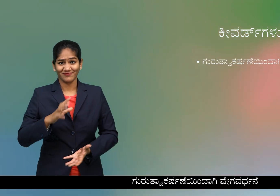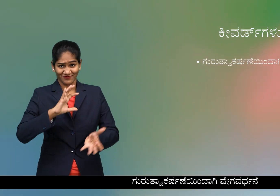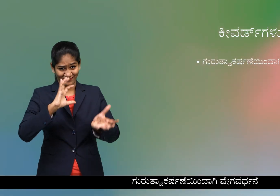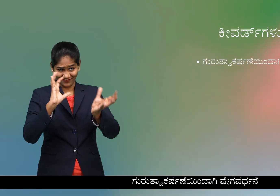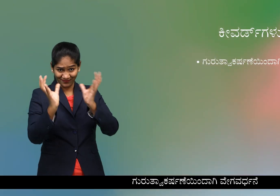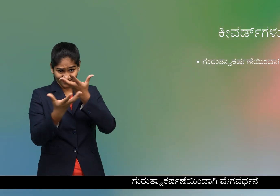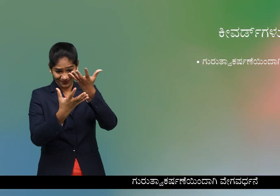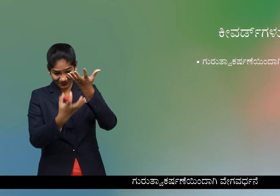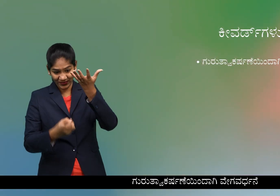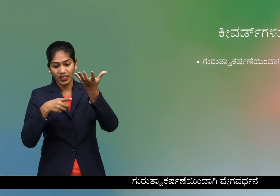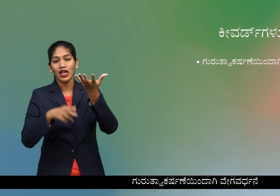ಗುರುತ್ವಾಕರ್ಷಣೆಯಿಂದಾಗಿ ವೇಗವರ್ಧನೆ,